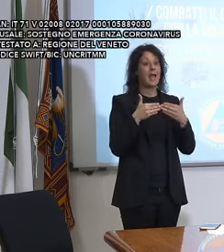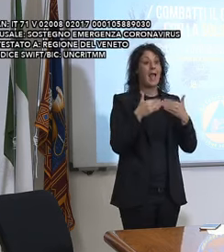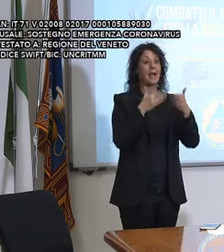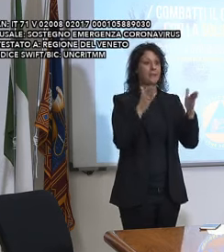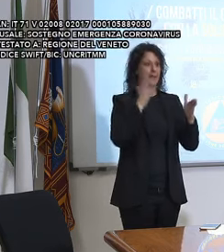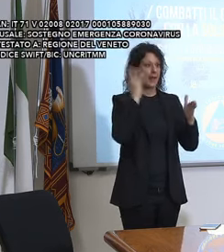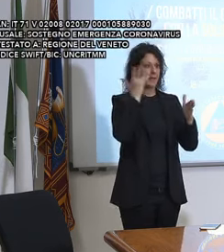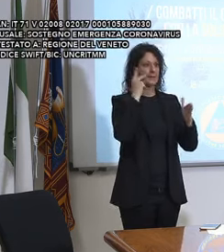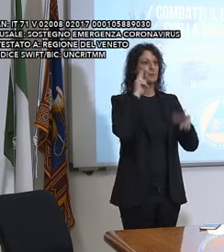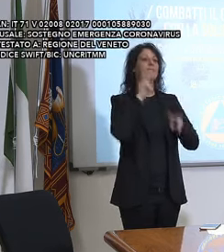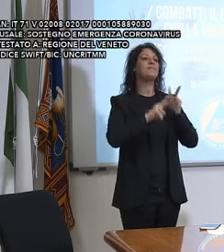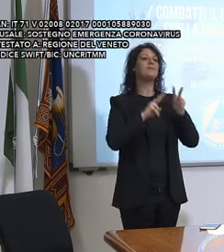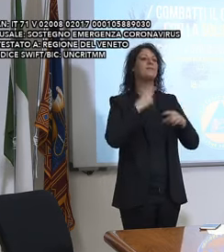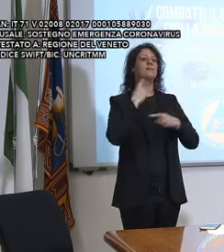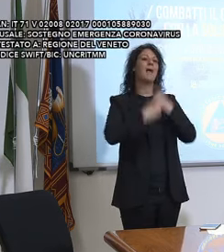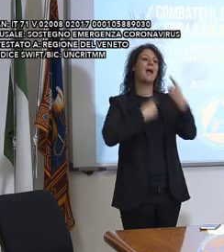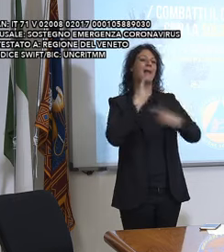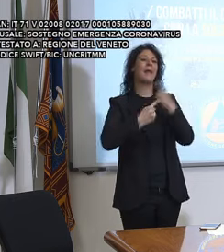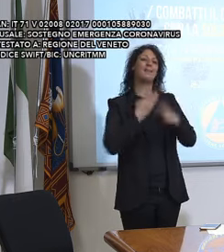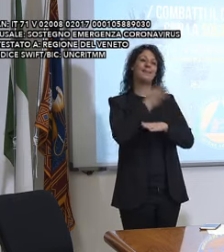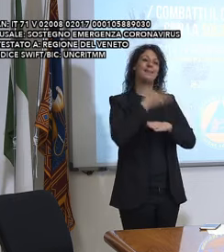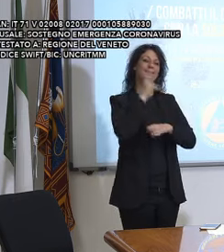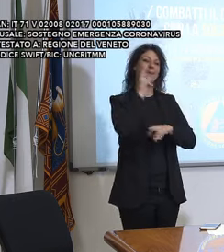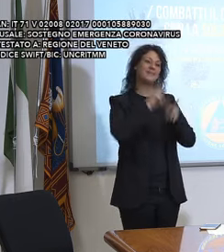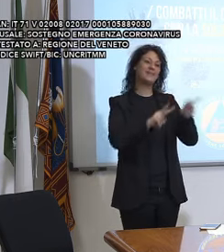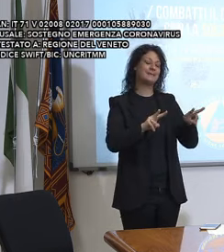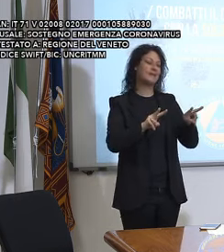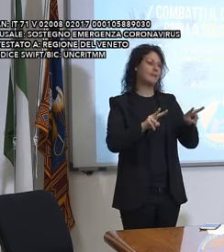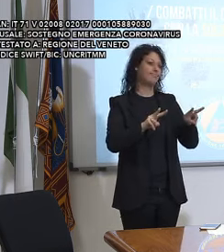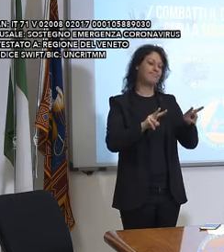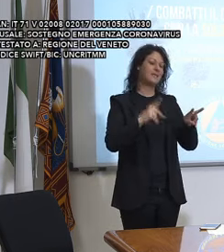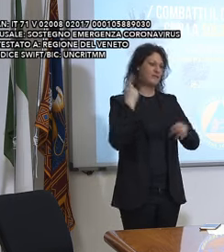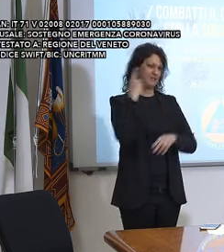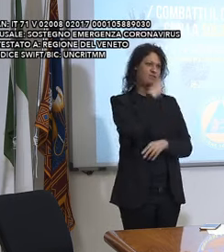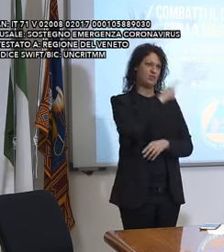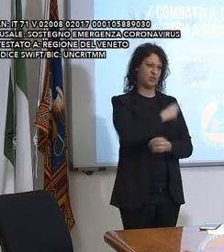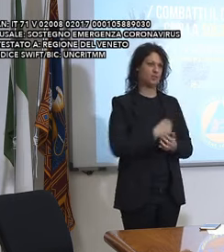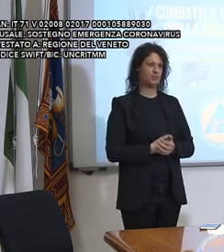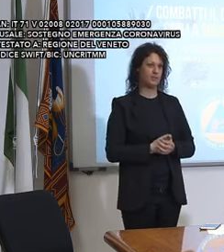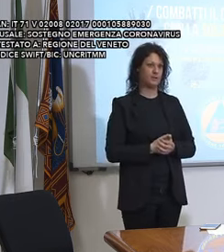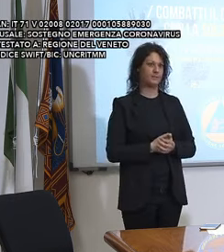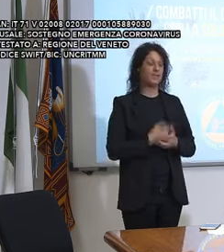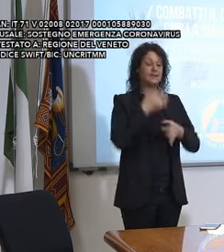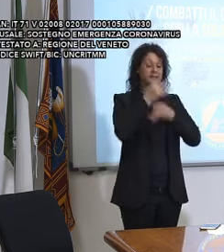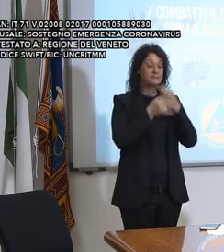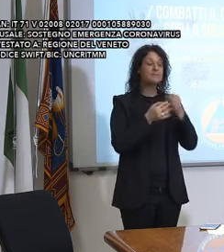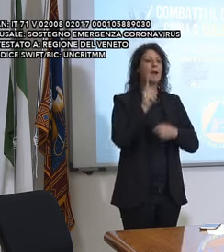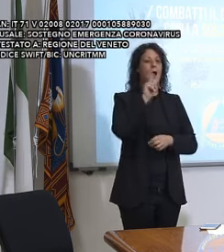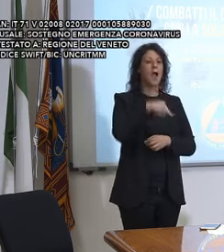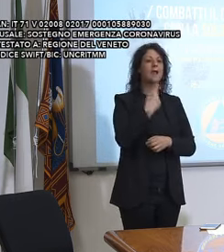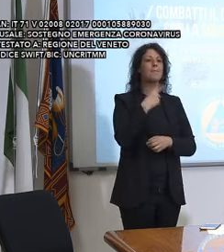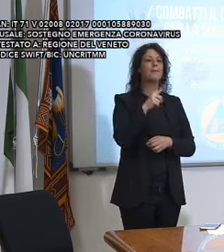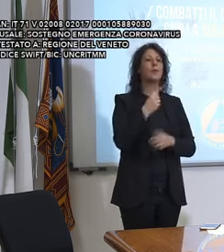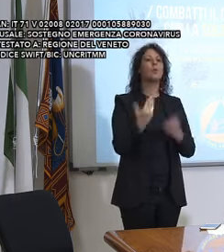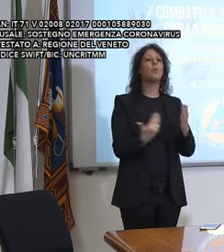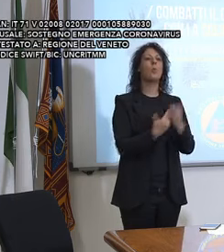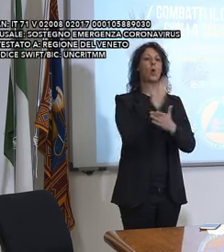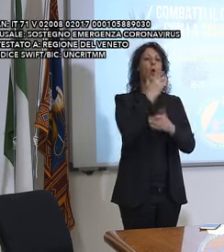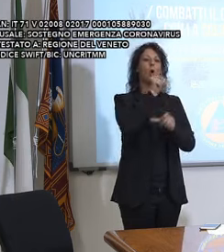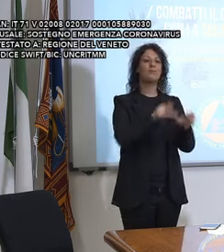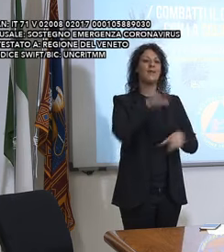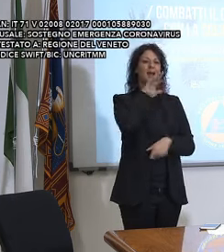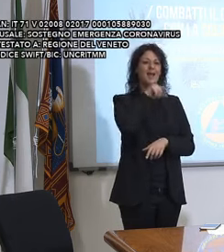dei familiari, faccio un esempio. Quindi prevedo che anche per l'entrata di nuovi ospiti che potrebbero